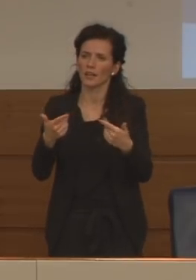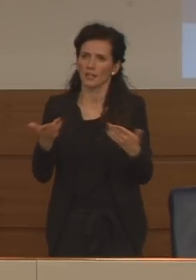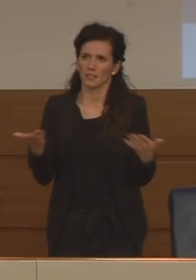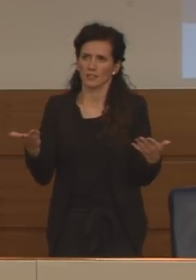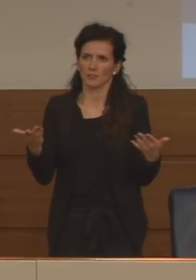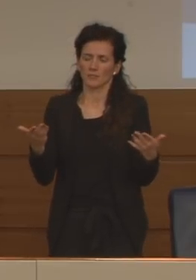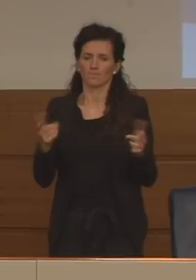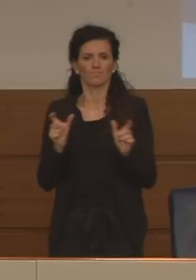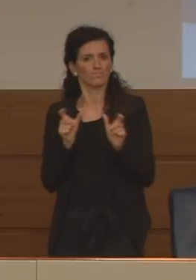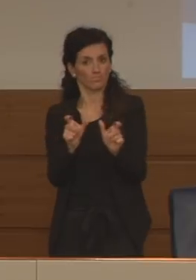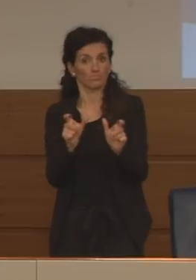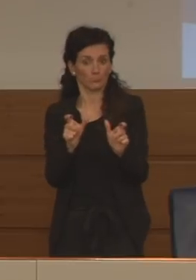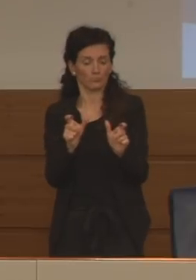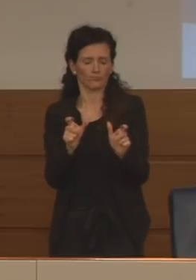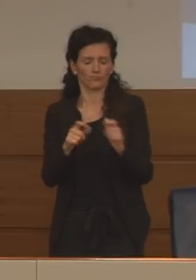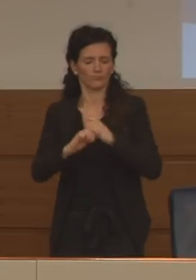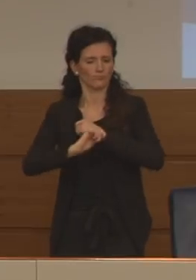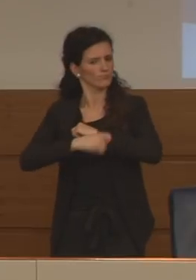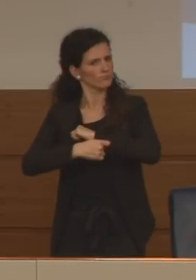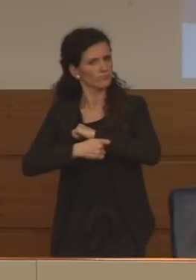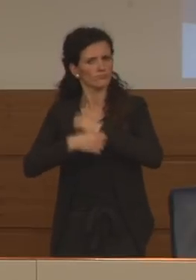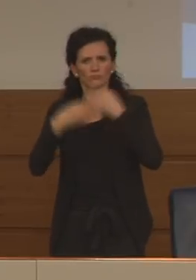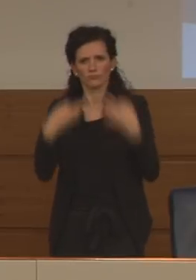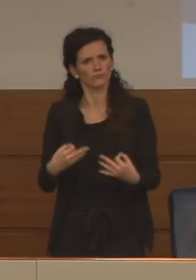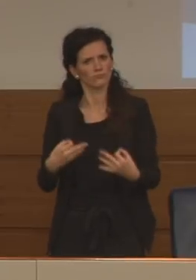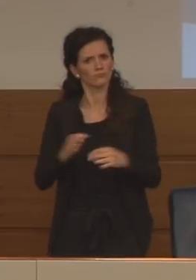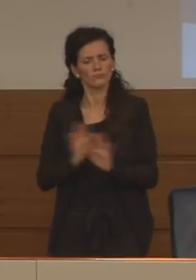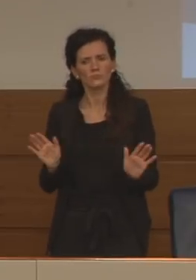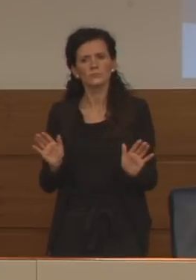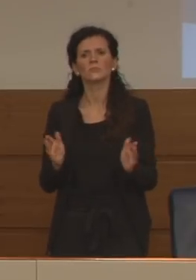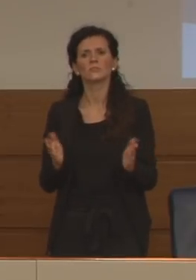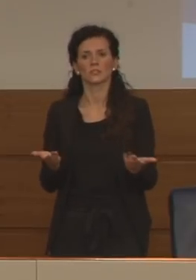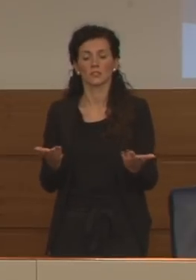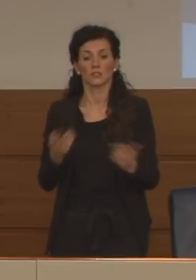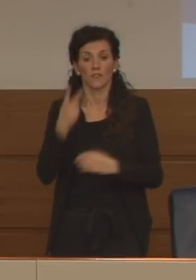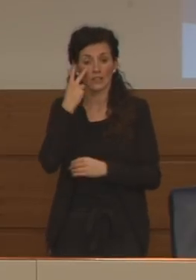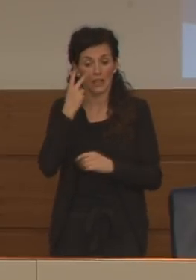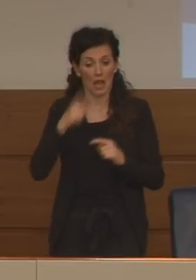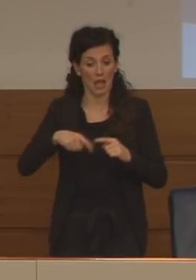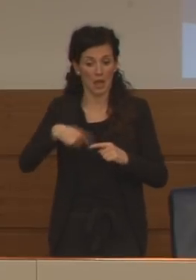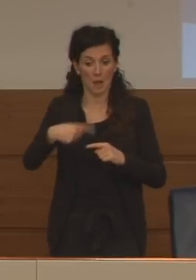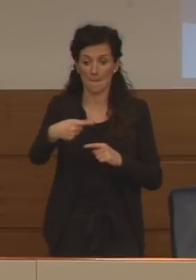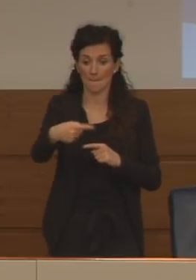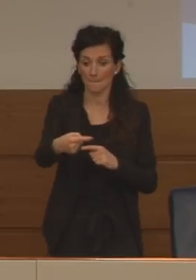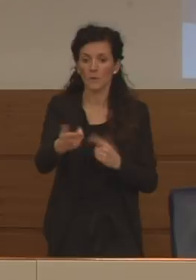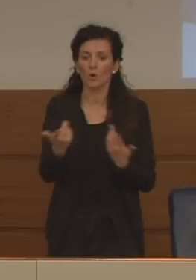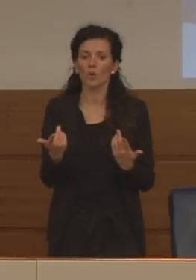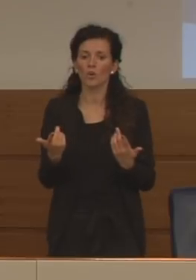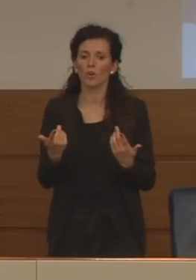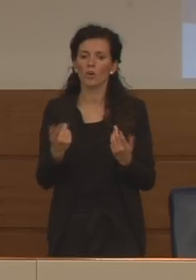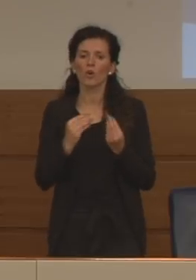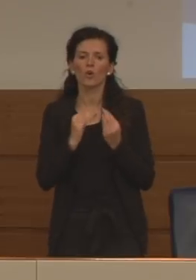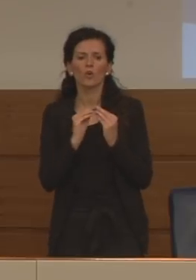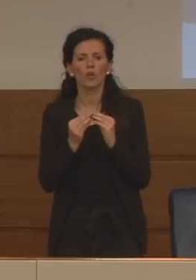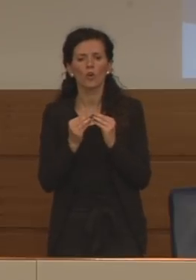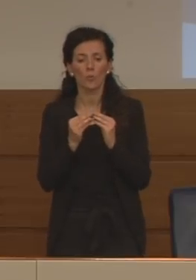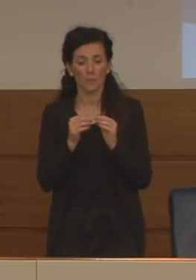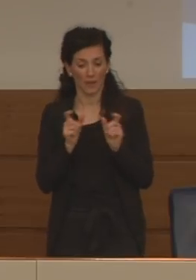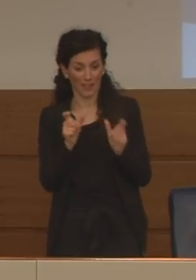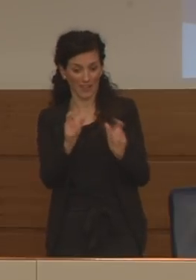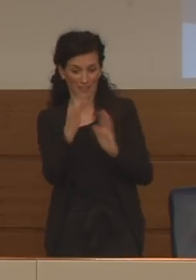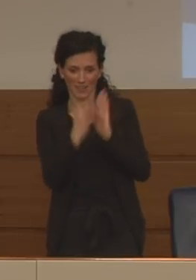restringimenti molto forti ecco sostanzialmente vedremo anche nei prossimi giorni in questo tipo di l'impatto di queste